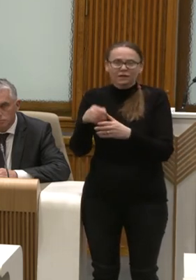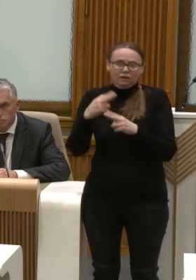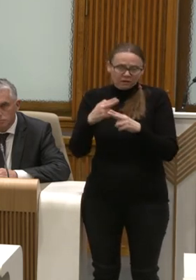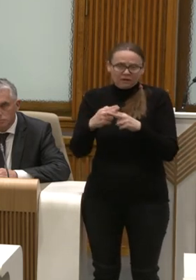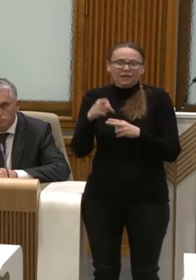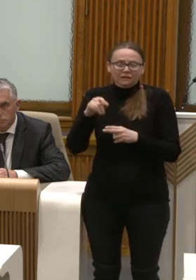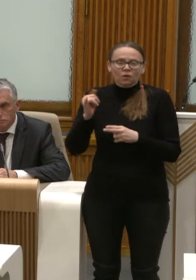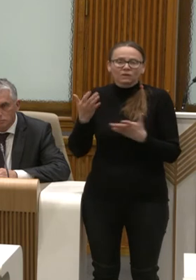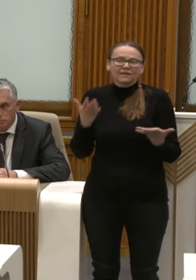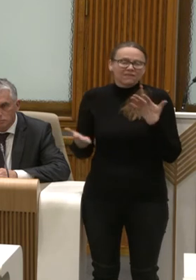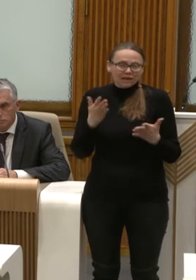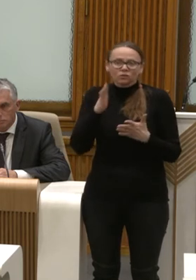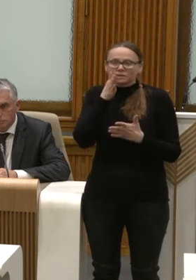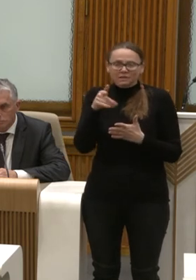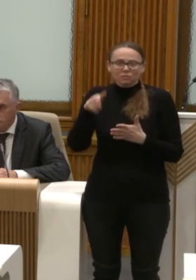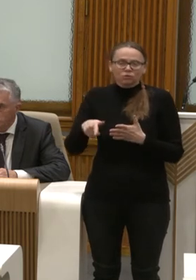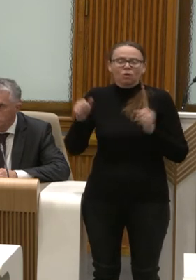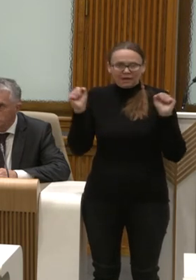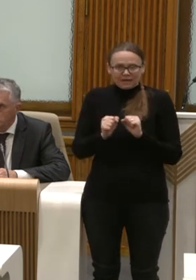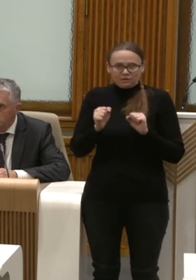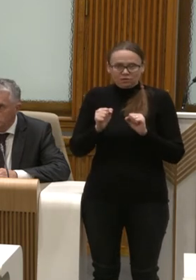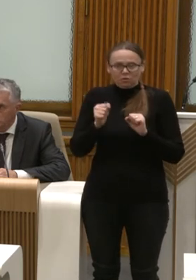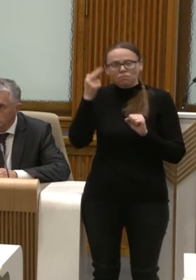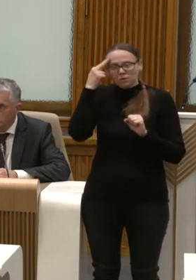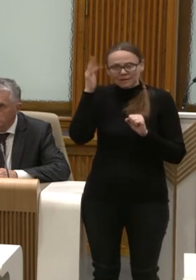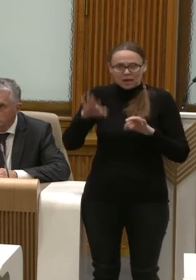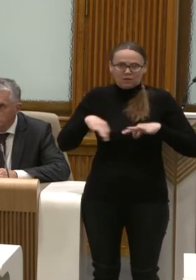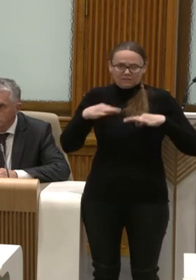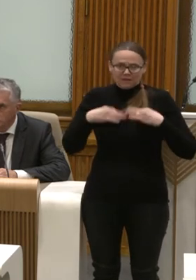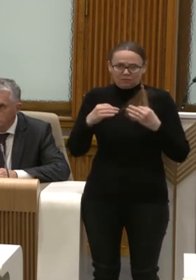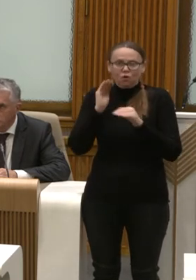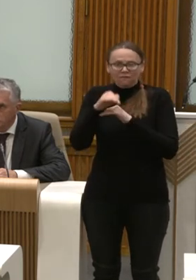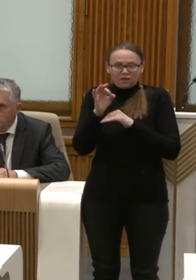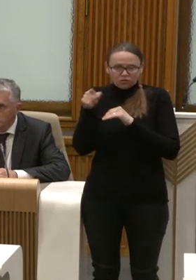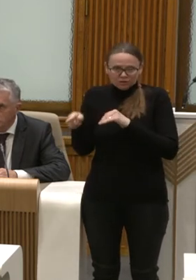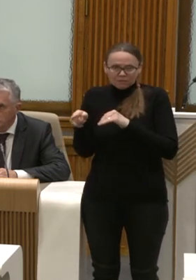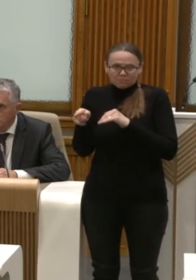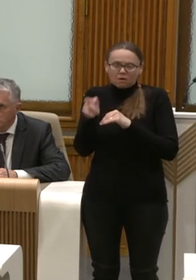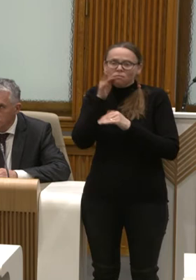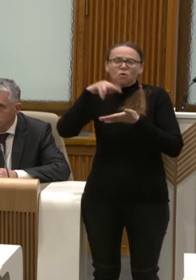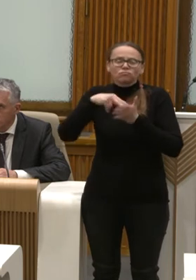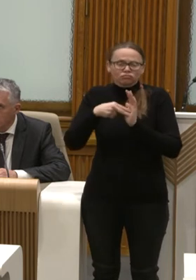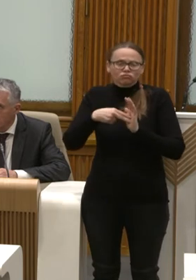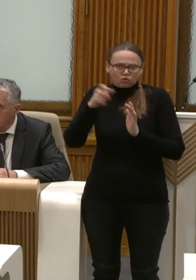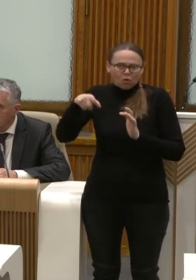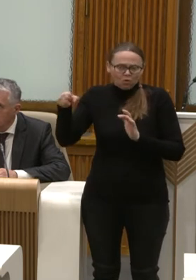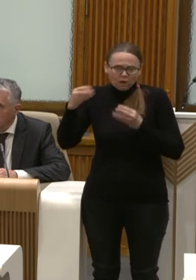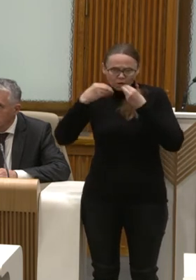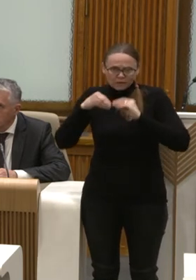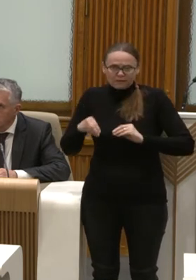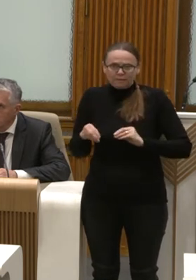da se bo to resno poznalo na zdravju. Zdaj več o tem, seveda, strokovnjaki.